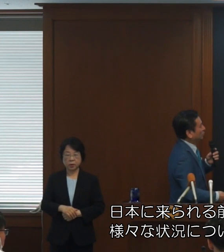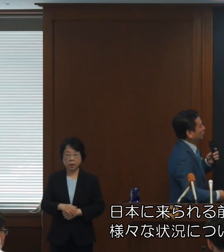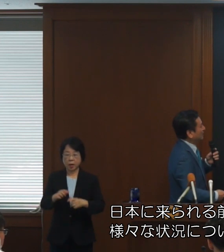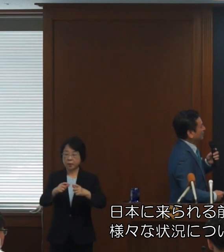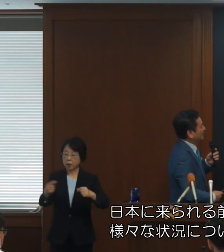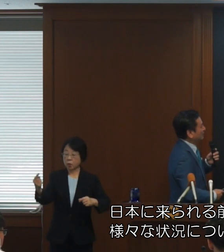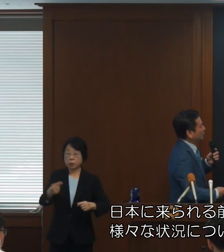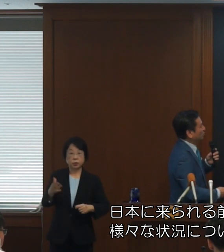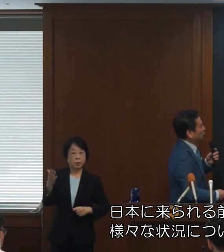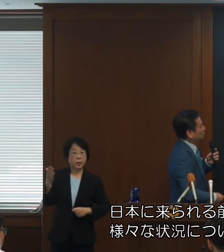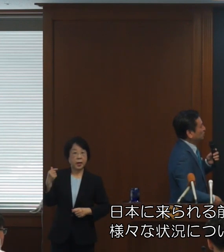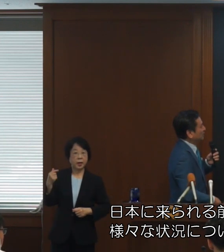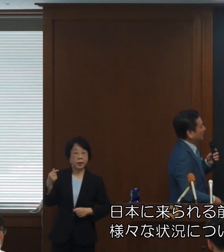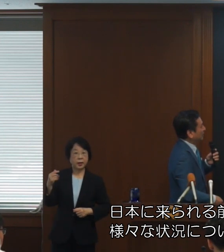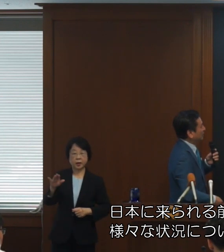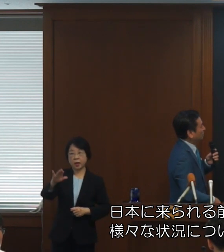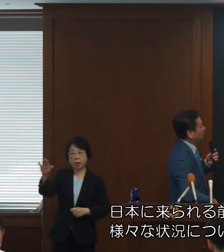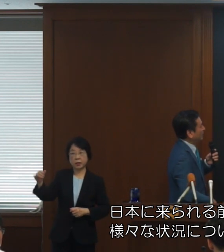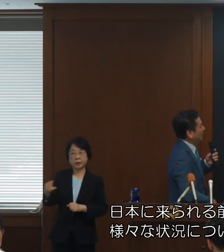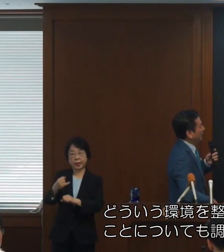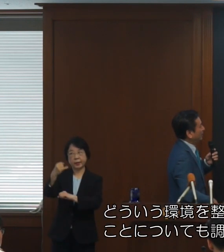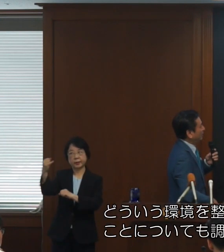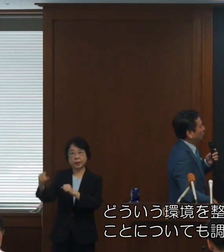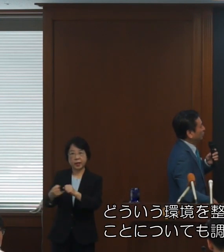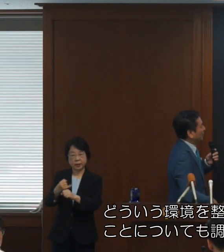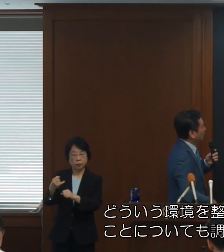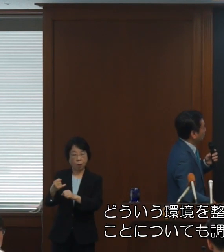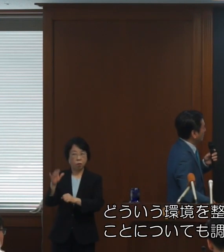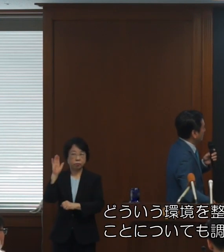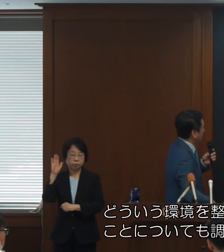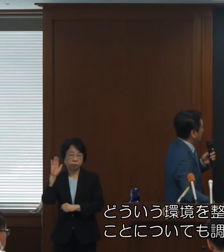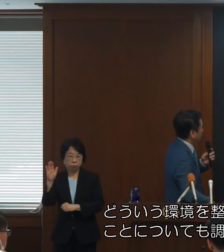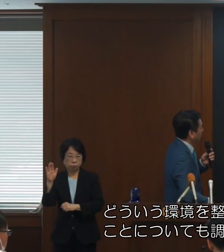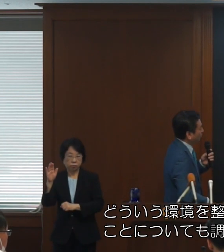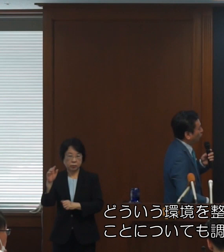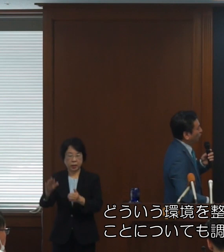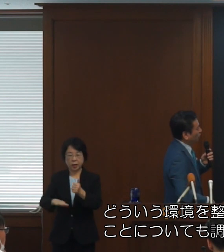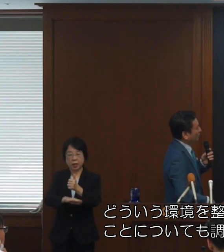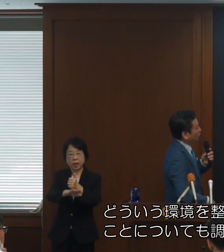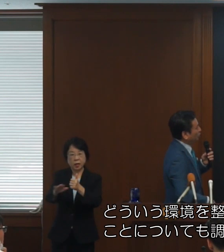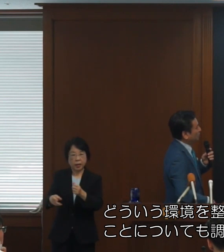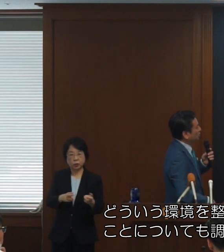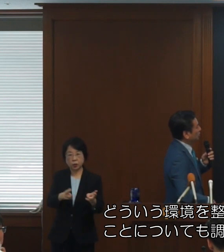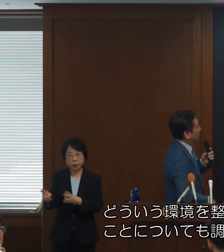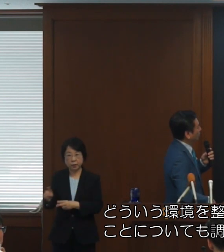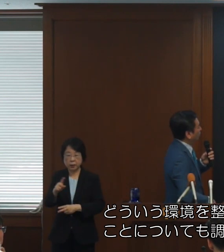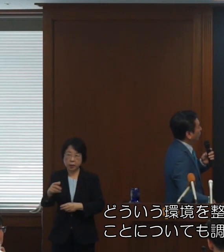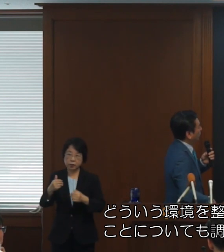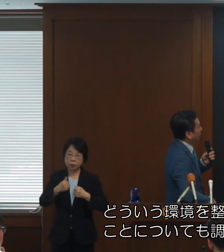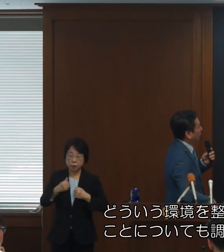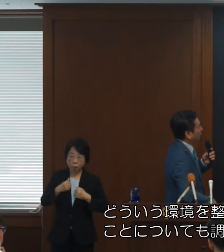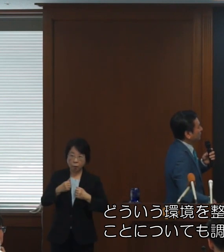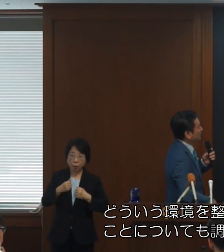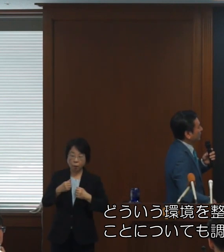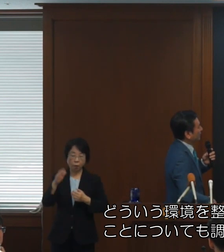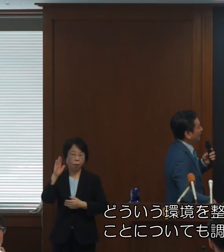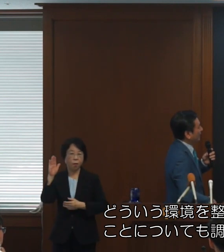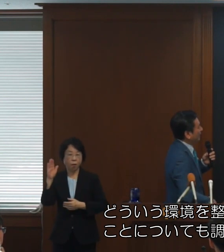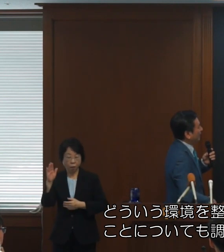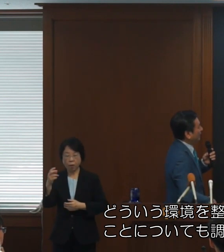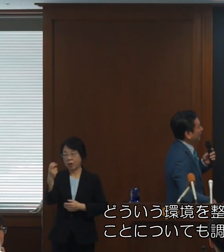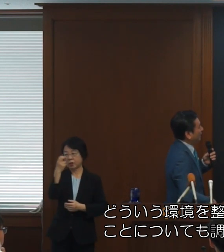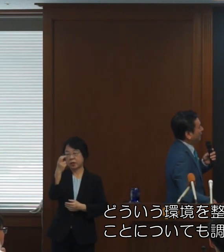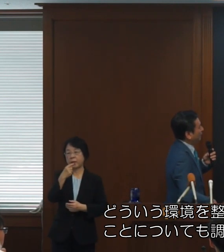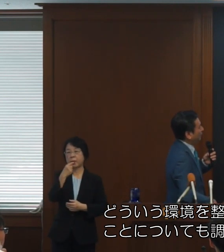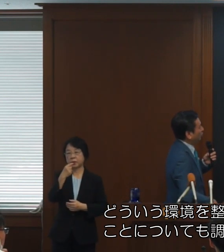からネットなどによって様々な状況についてヒアリングをしてどういう環境整備すればいいのかといったことについても調べ